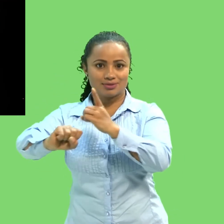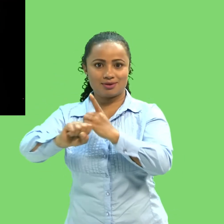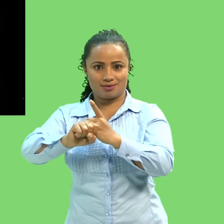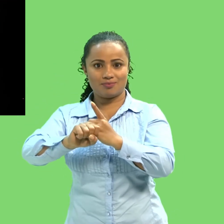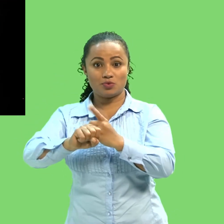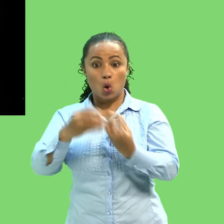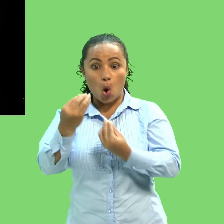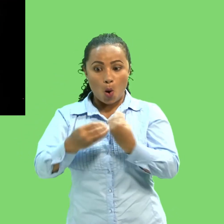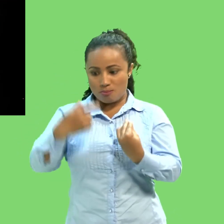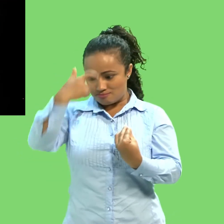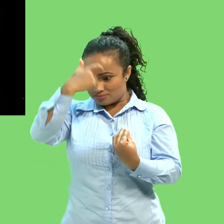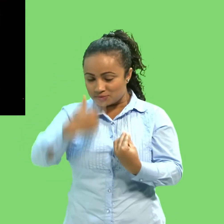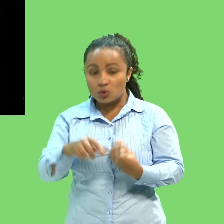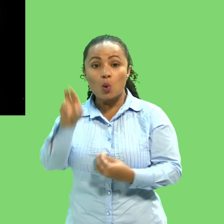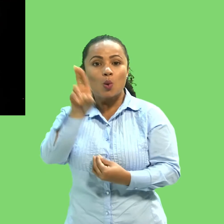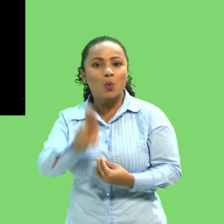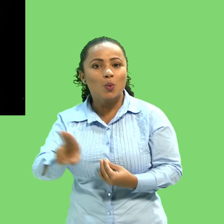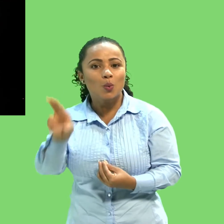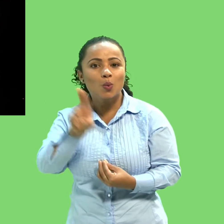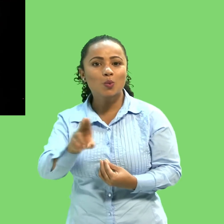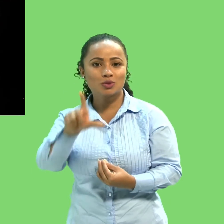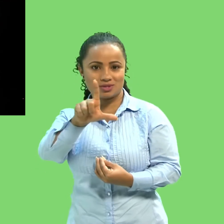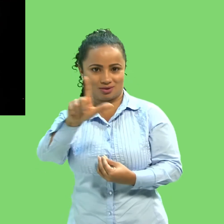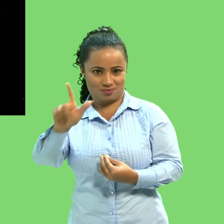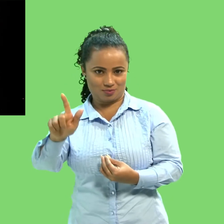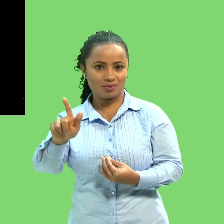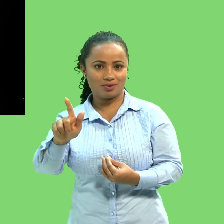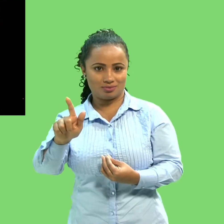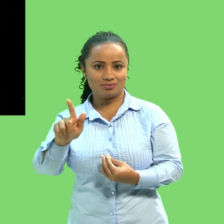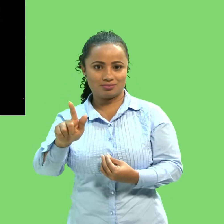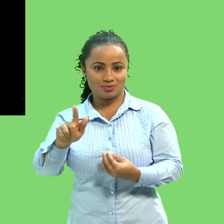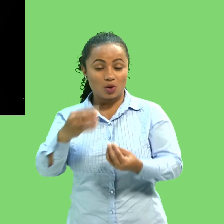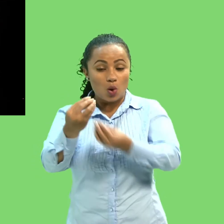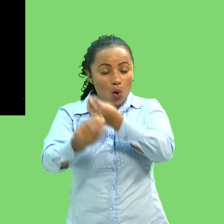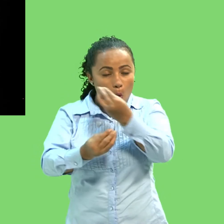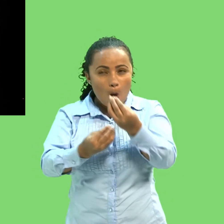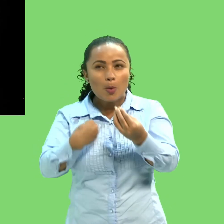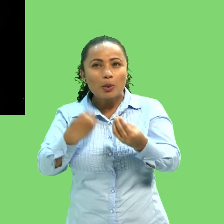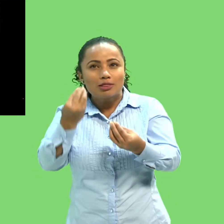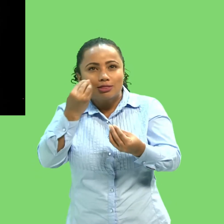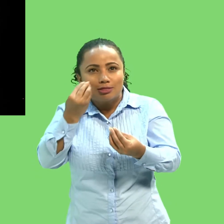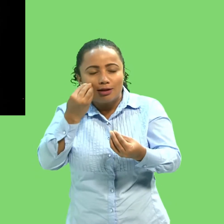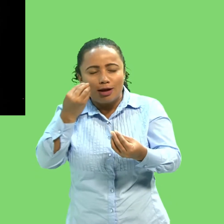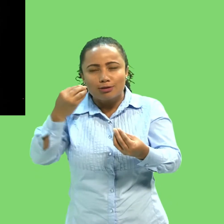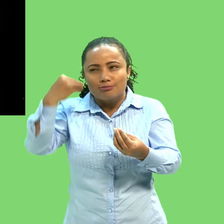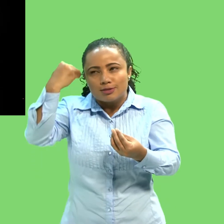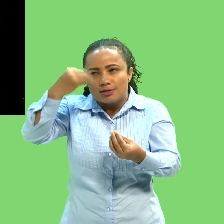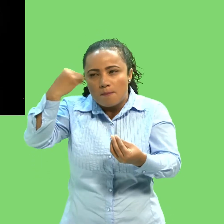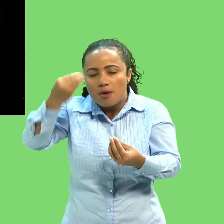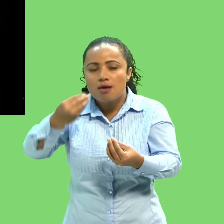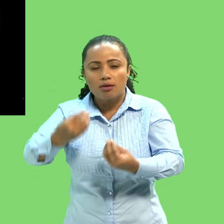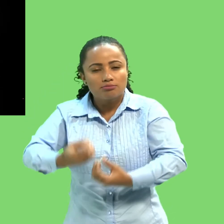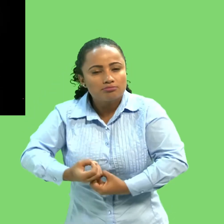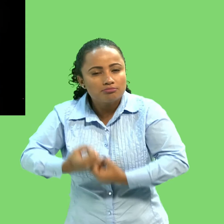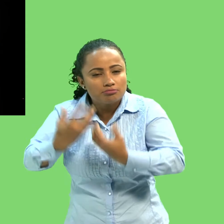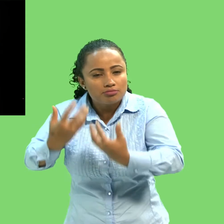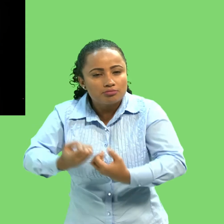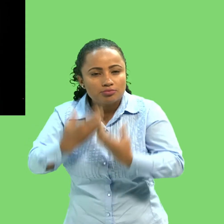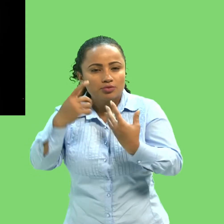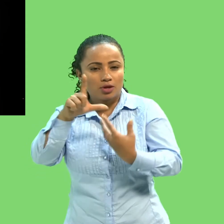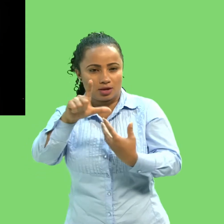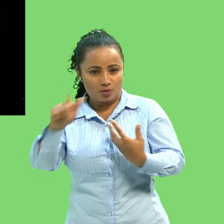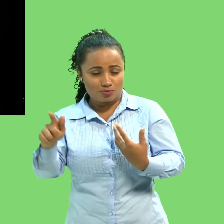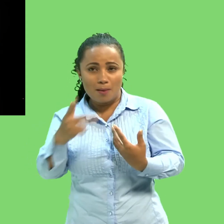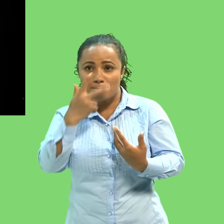a questão interpretativista, que é mesmo focalizar na questão social e como que esse falante, na verdade, vai estar utilizando a própria linguagem, né, como que ele vai